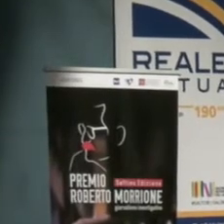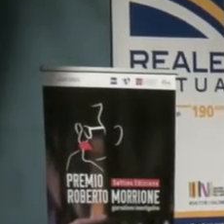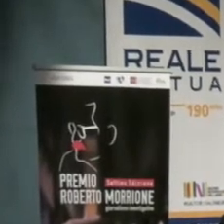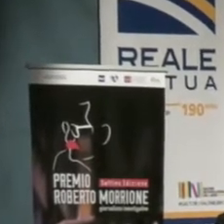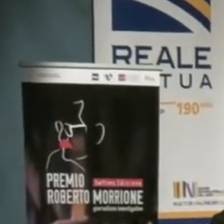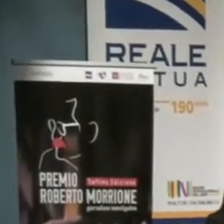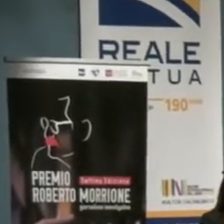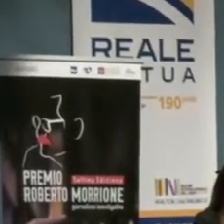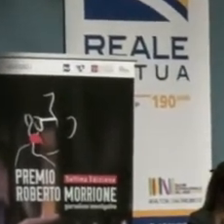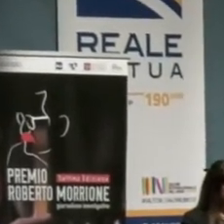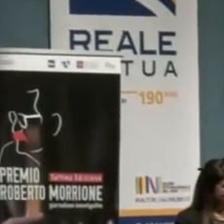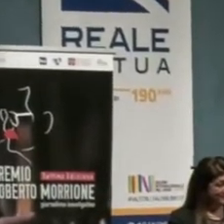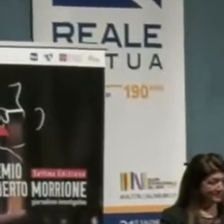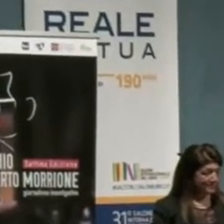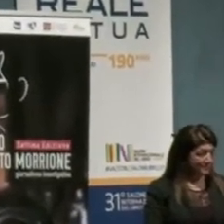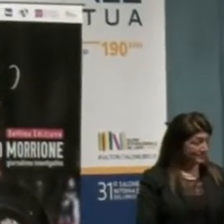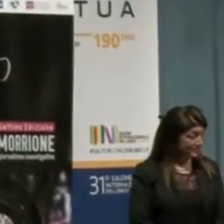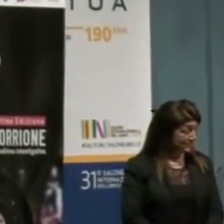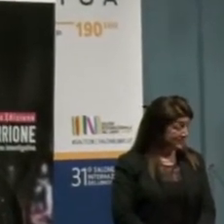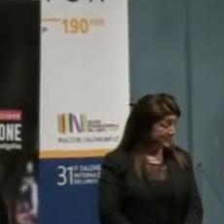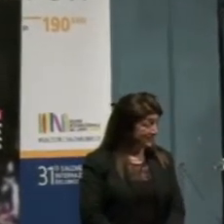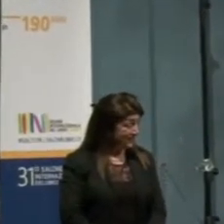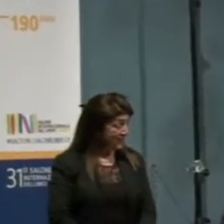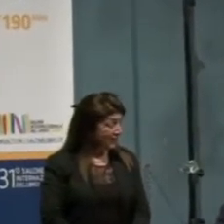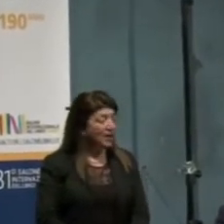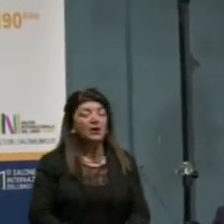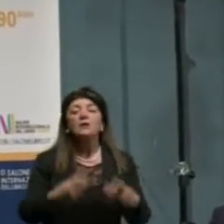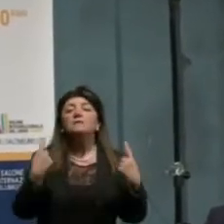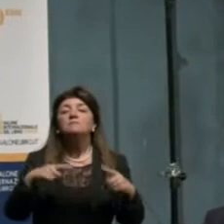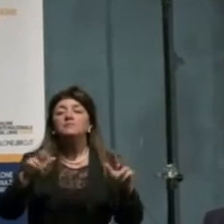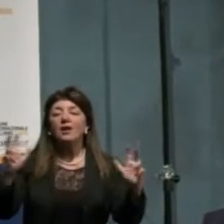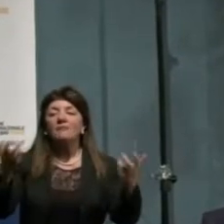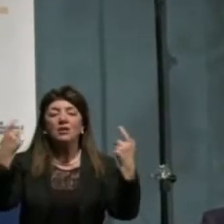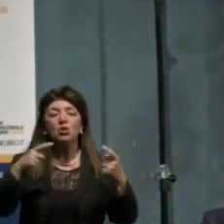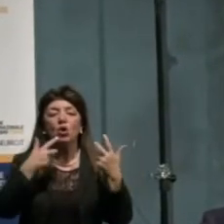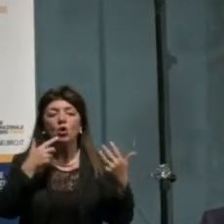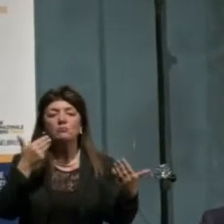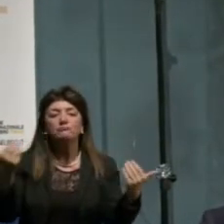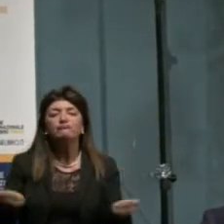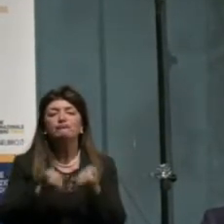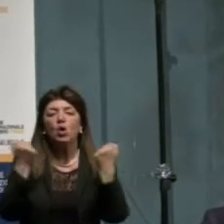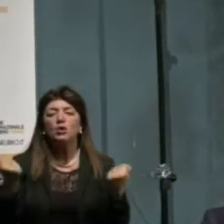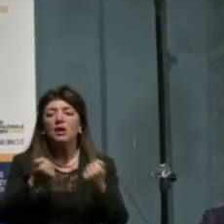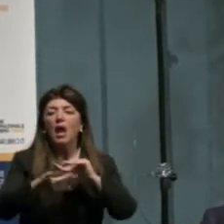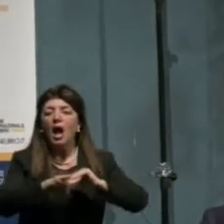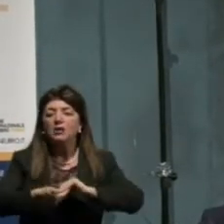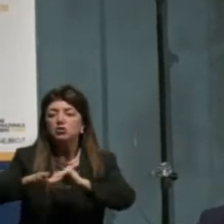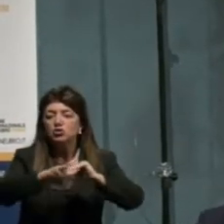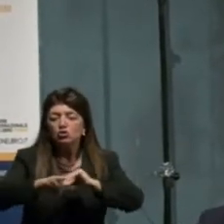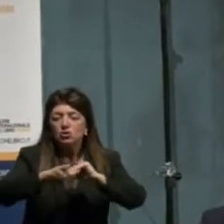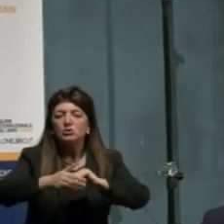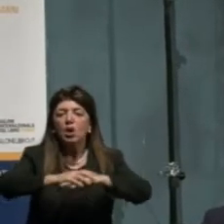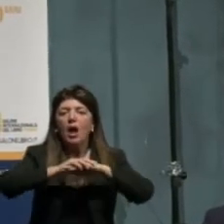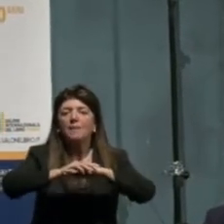questo evento è organizzato dall'associazione amici di roberto morrione